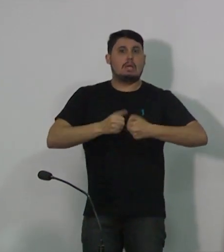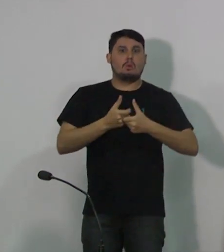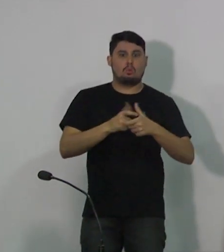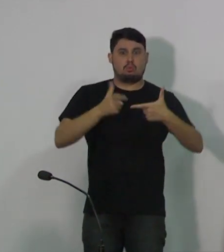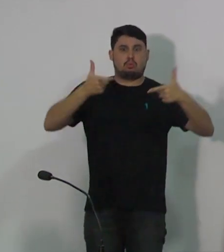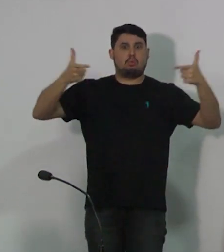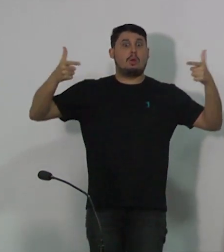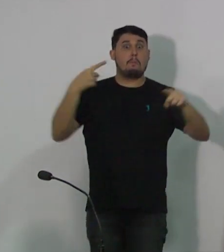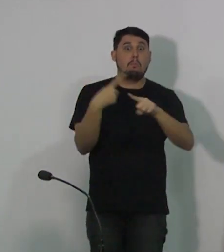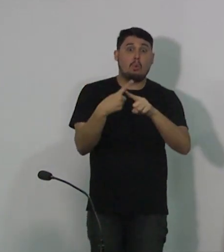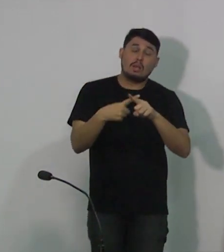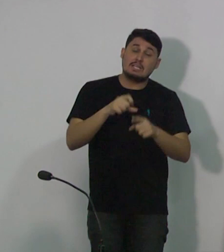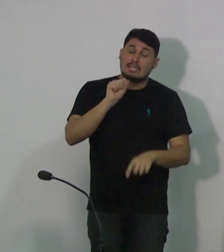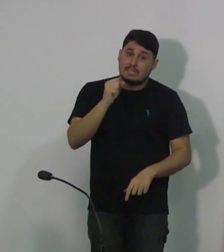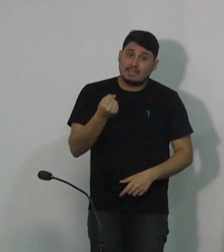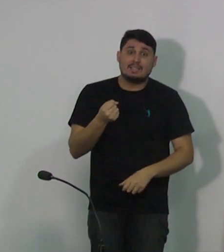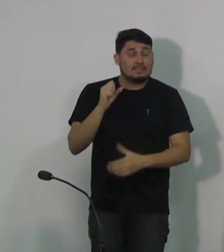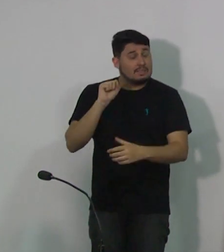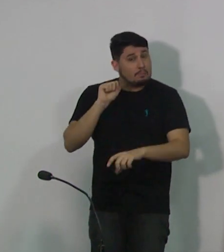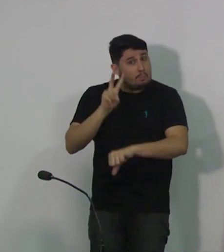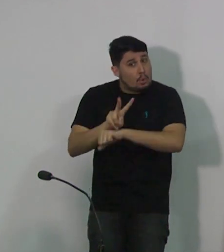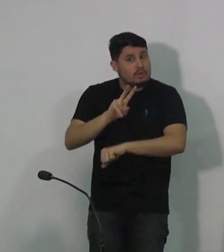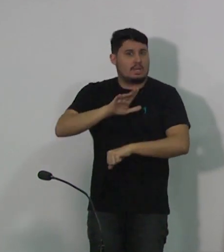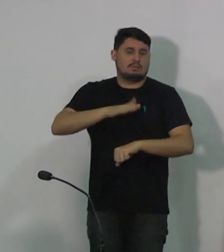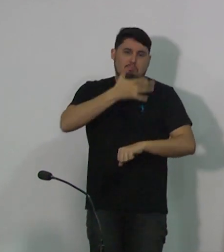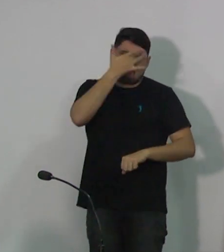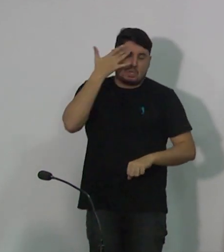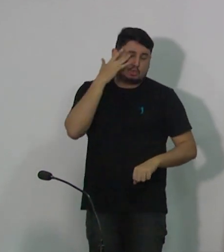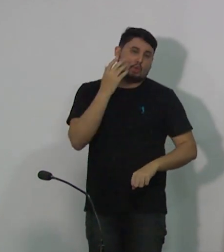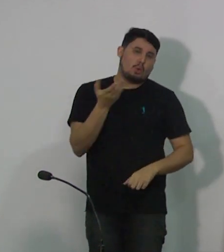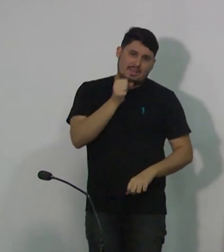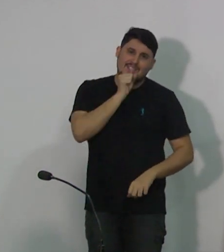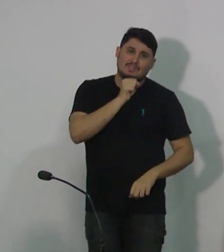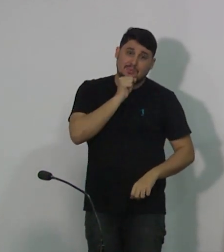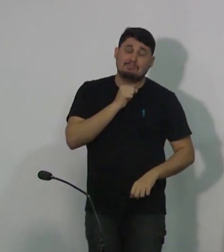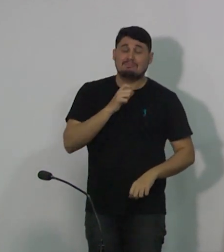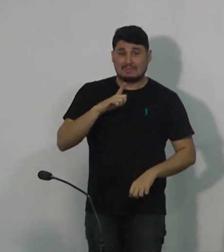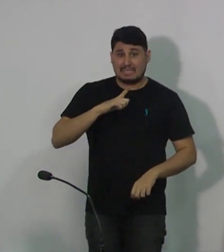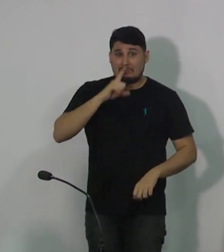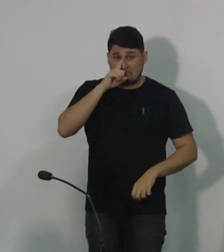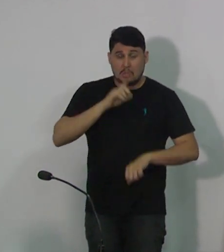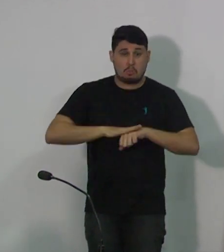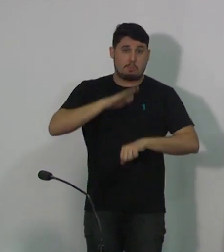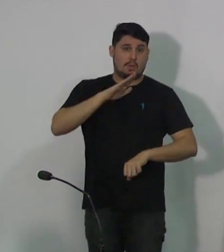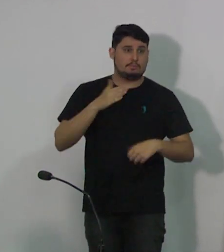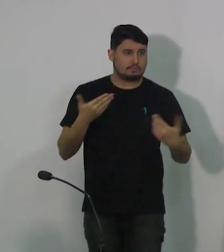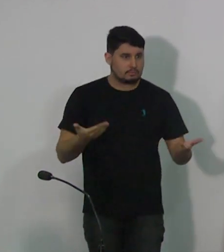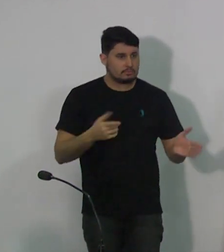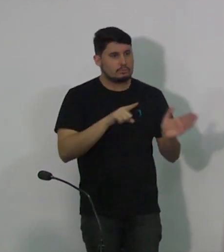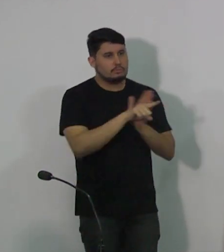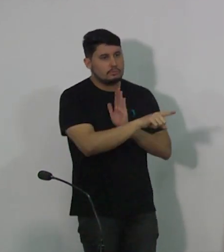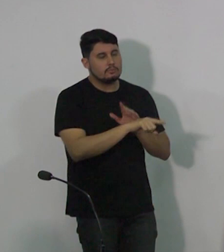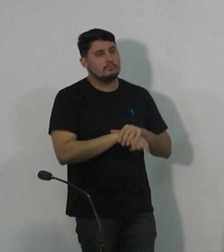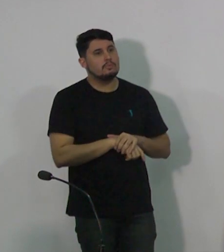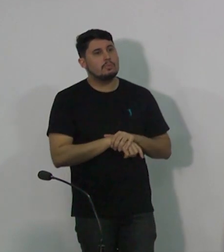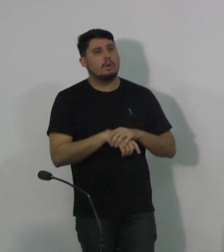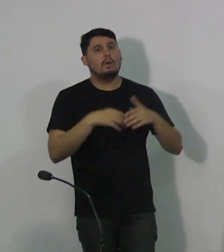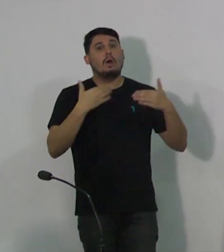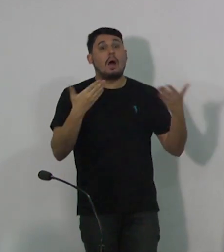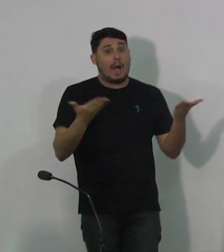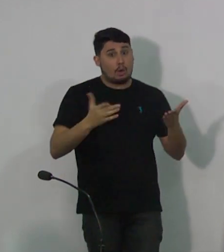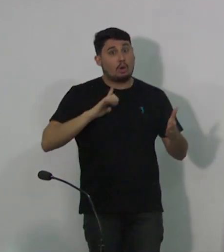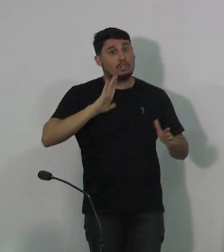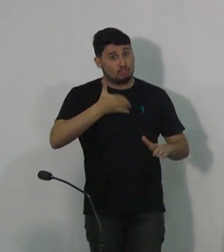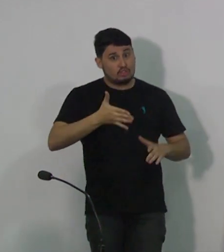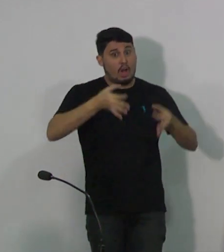mais grave é maior. Pergunta do Caruaru no Face. A partir de agora, não é, da confirmação do primeiro caso, o que é que muda e quais as medidas